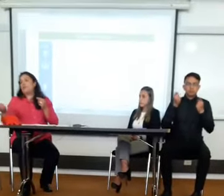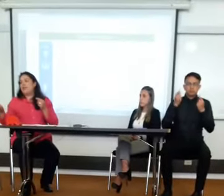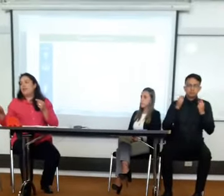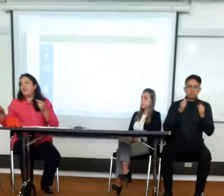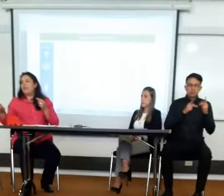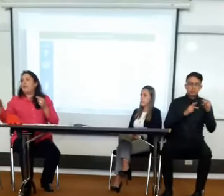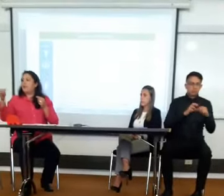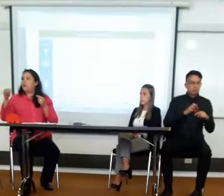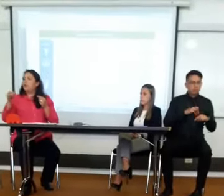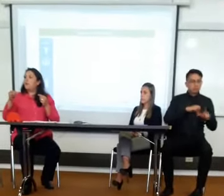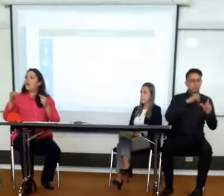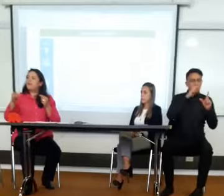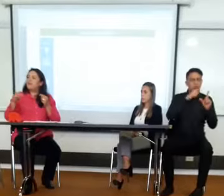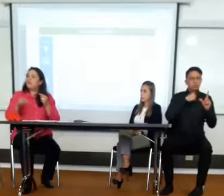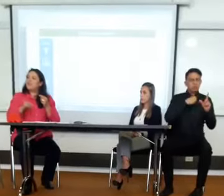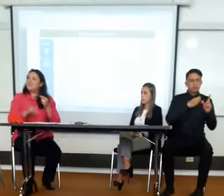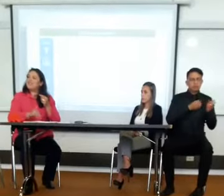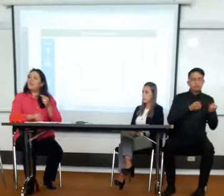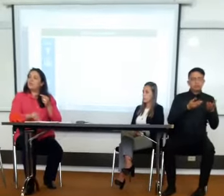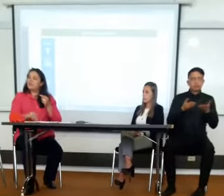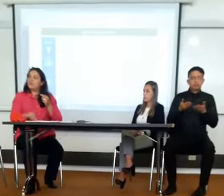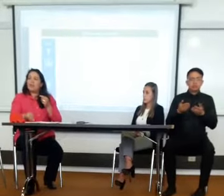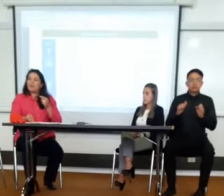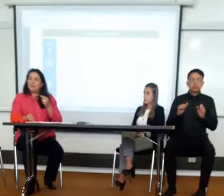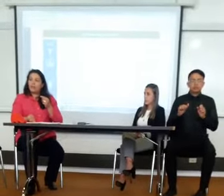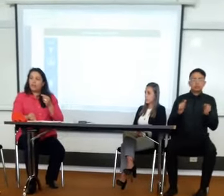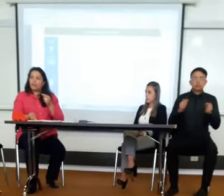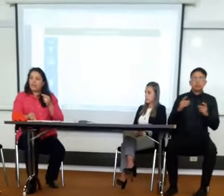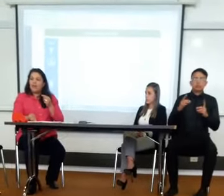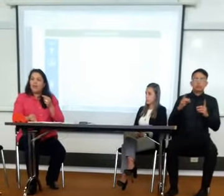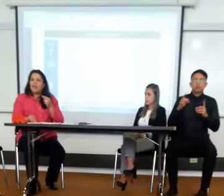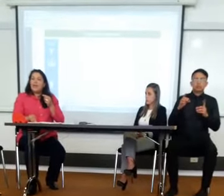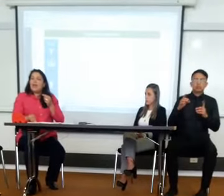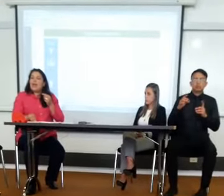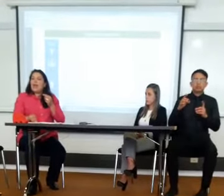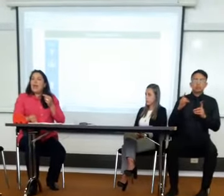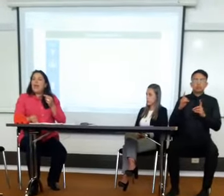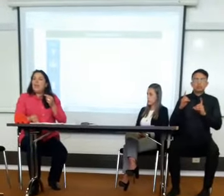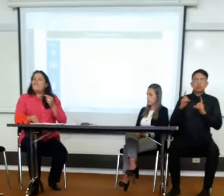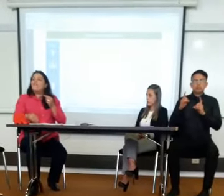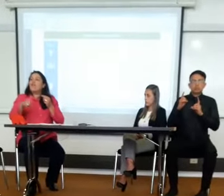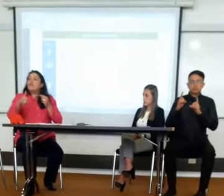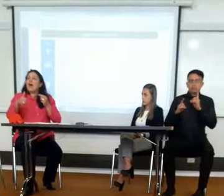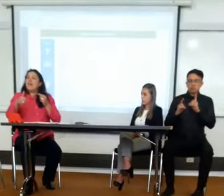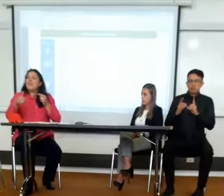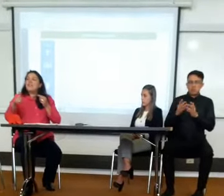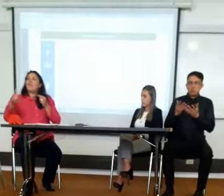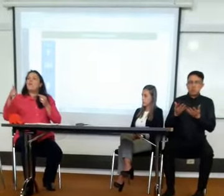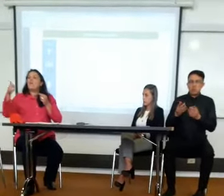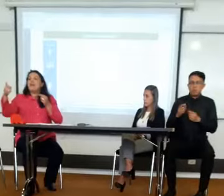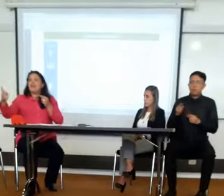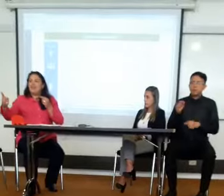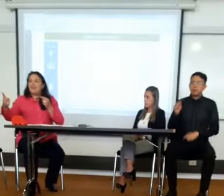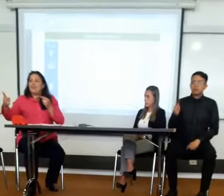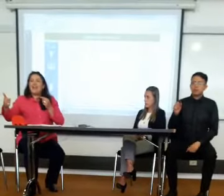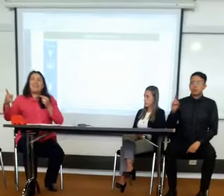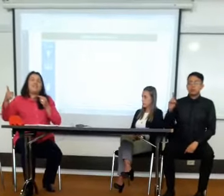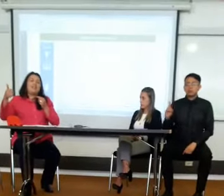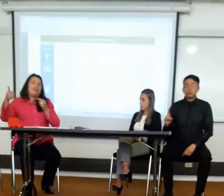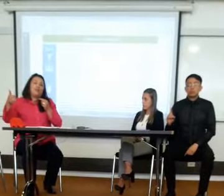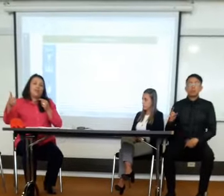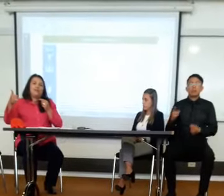una persona necesita para poder tomar decisiones en salud sexual y reproductiva. informadas y comprendidas.